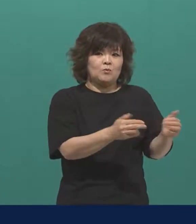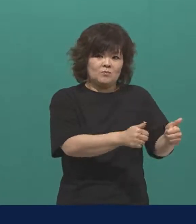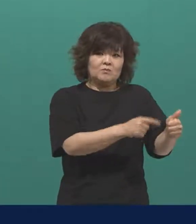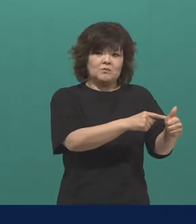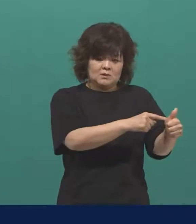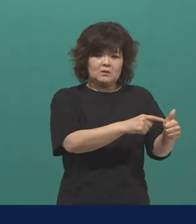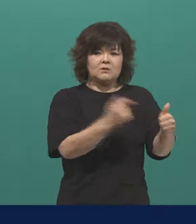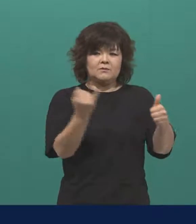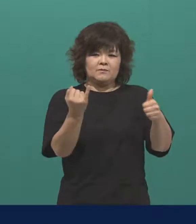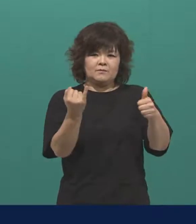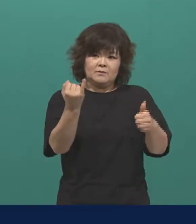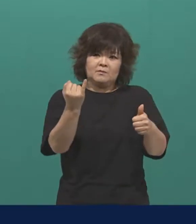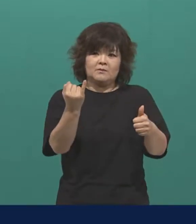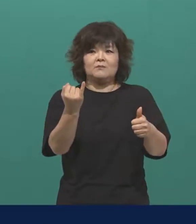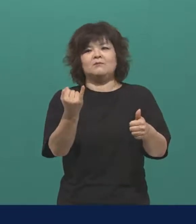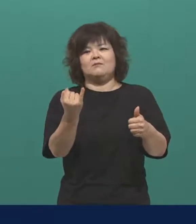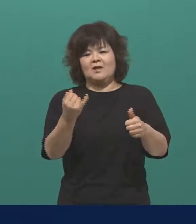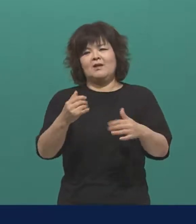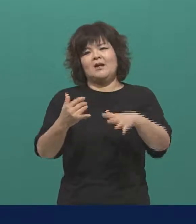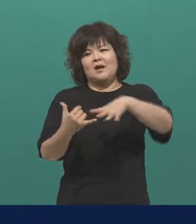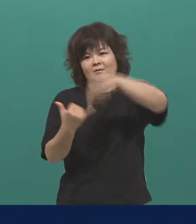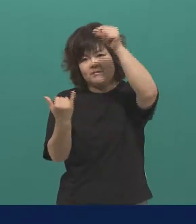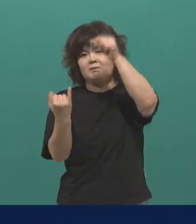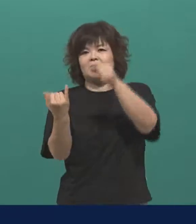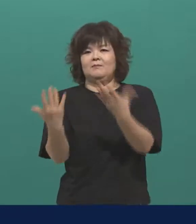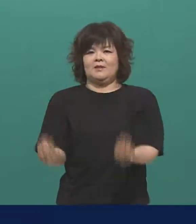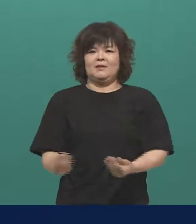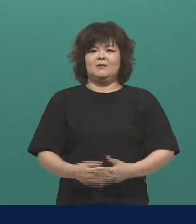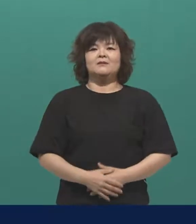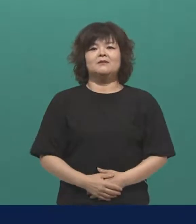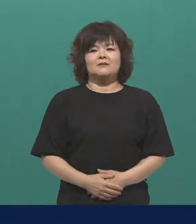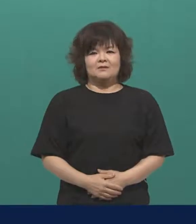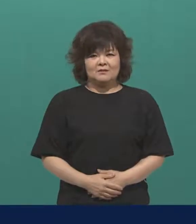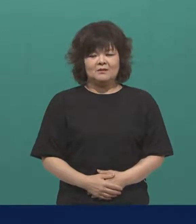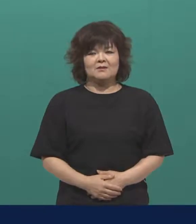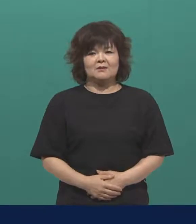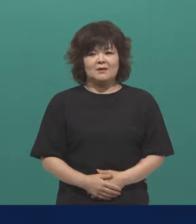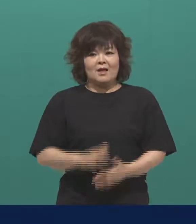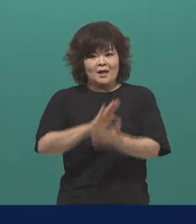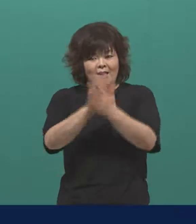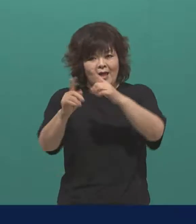自民党の現職を僅差で破り初当選を果たしました。